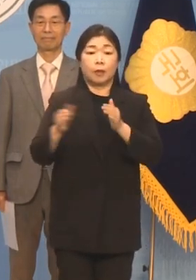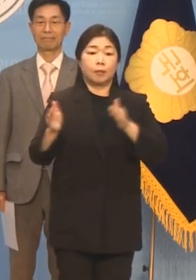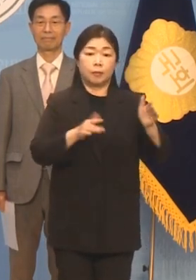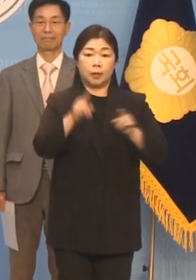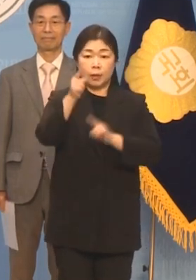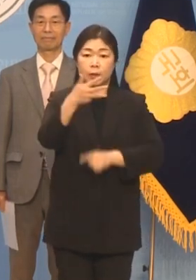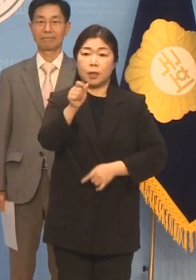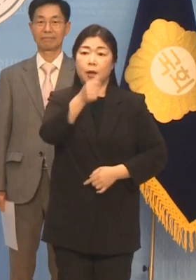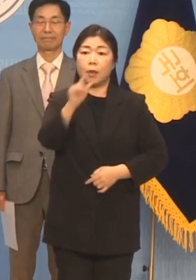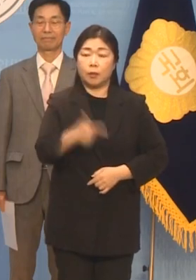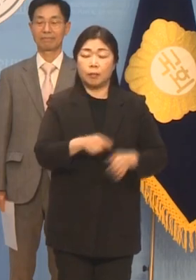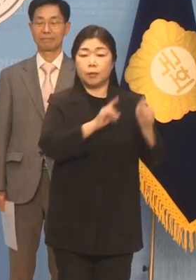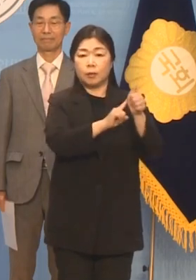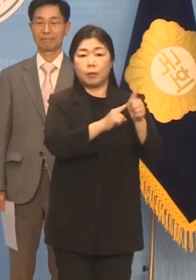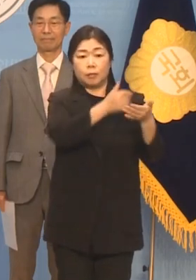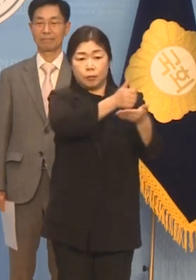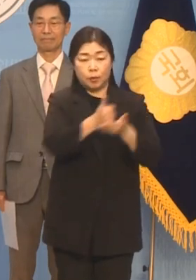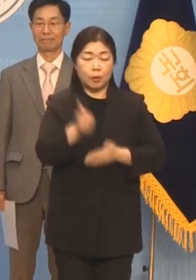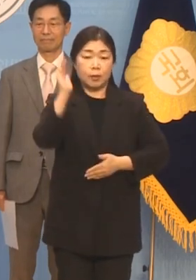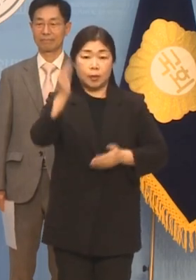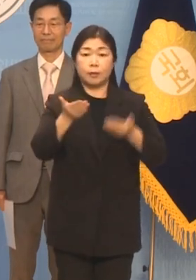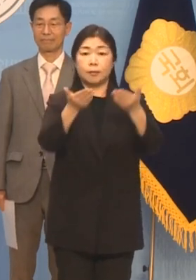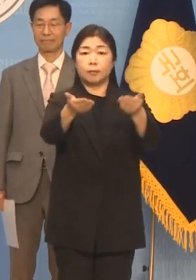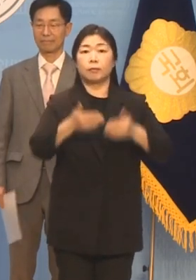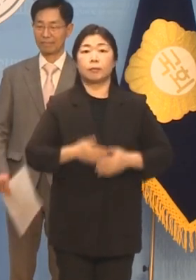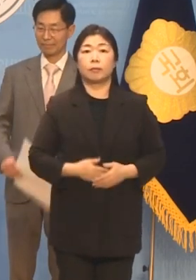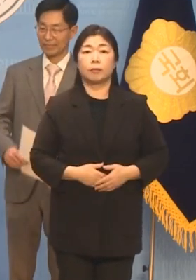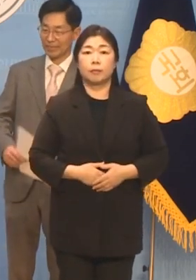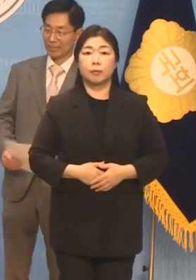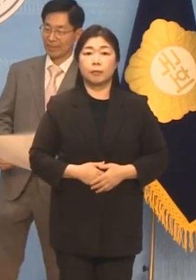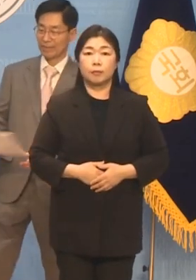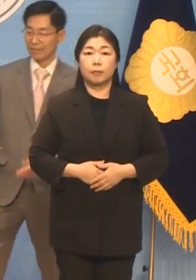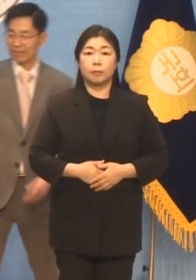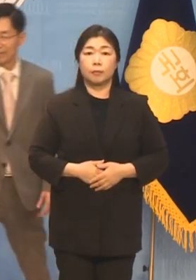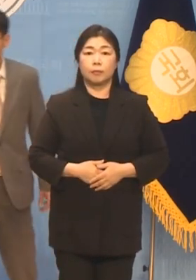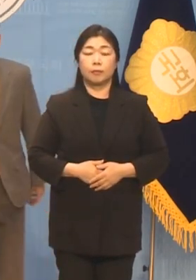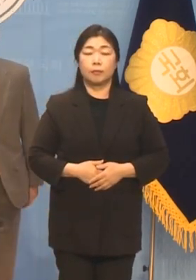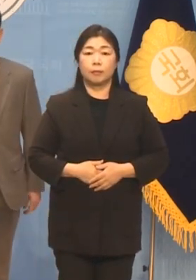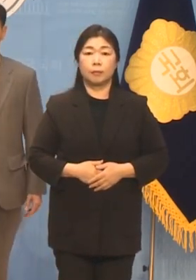이창한 부회장님의 말씀을 들어보도록 하겠습니다.